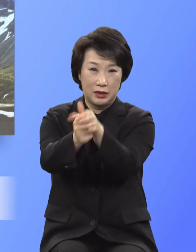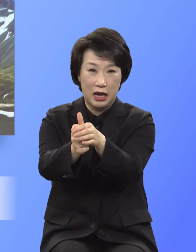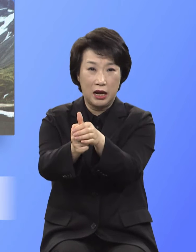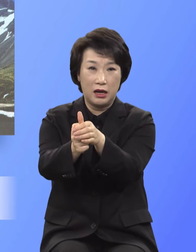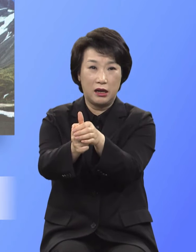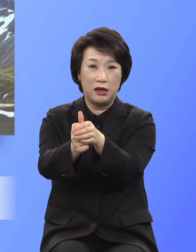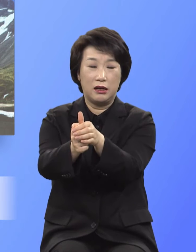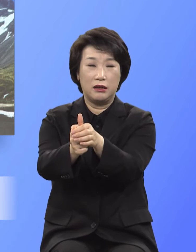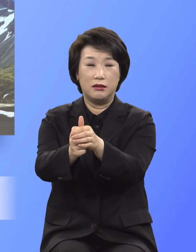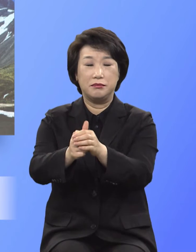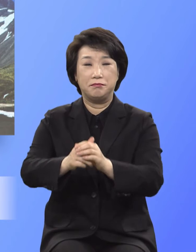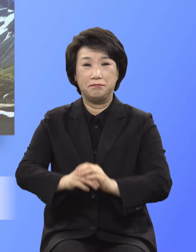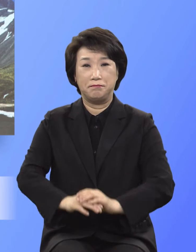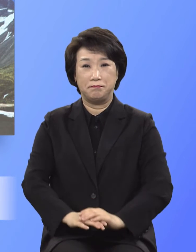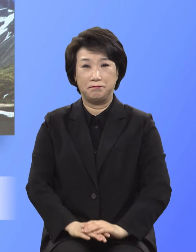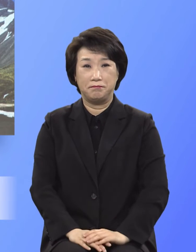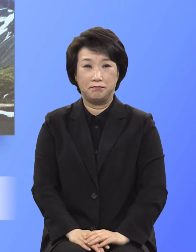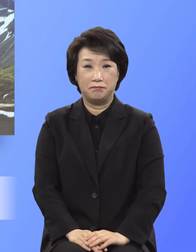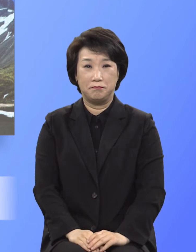담당시키셨도다.